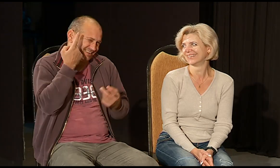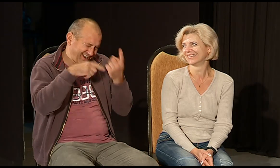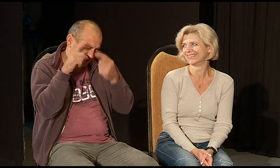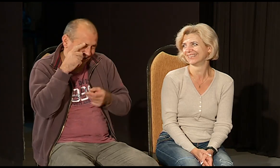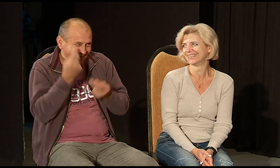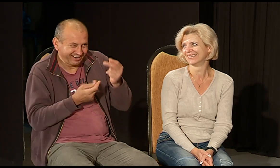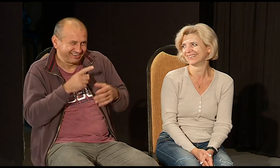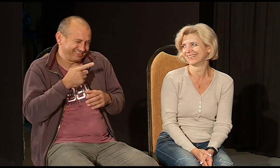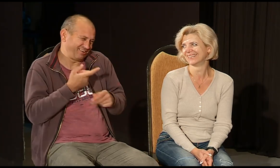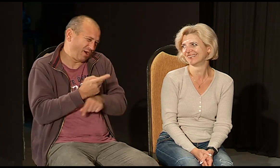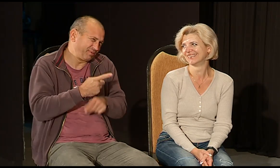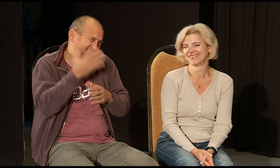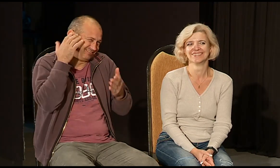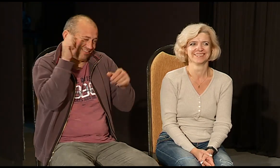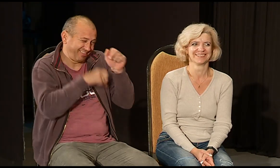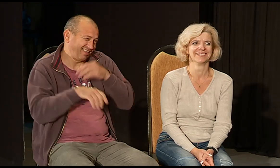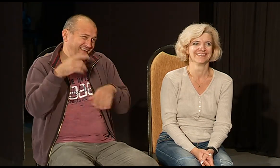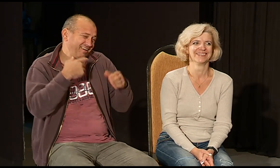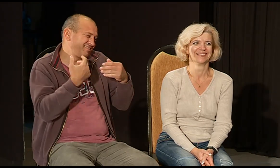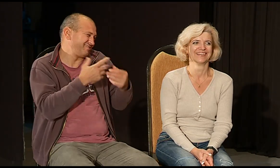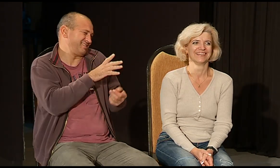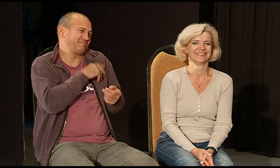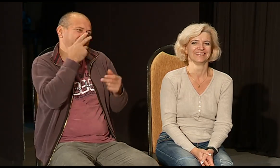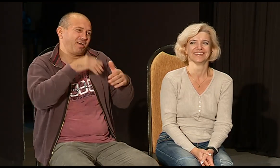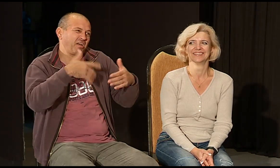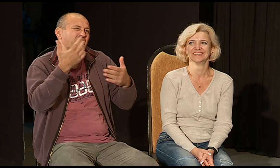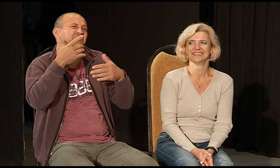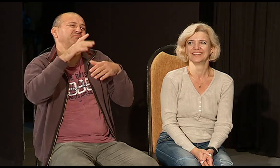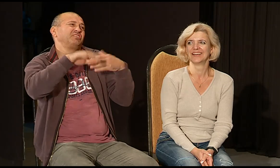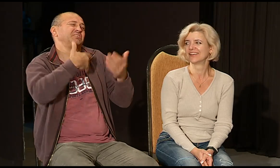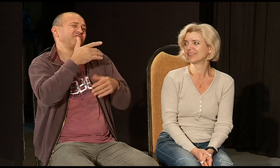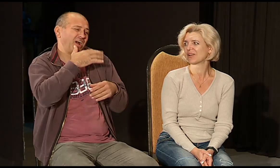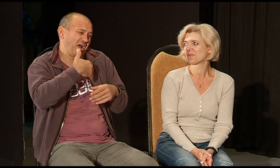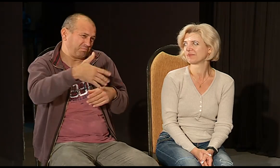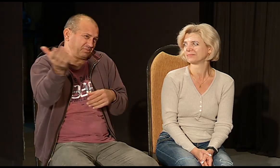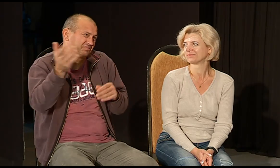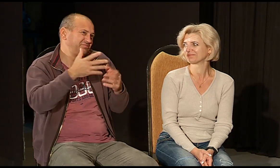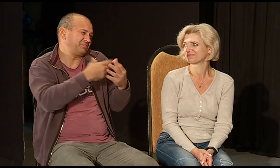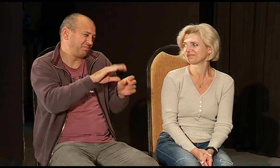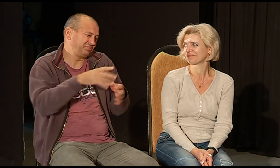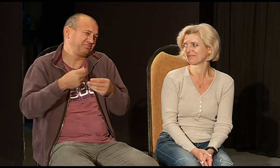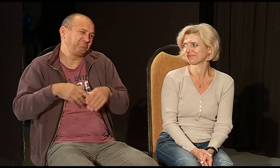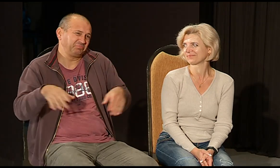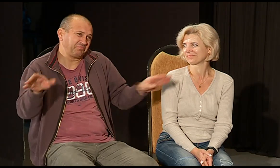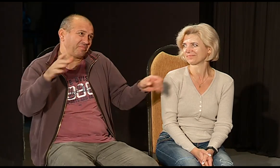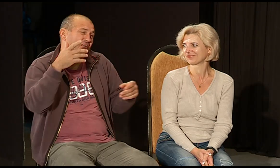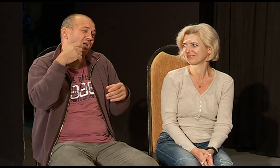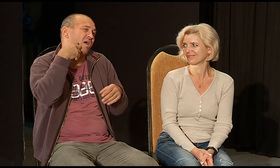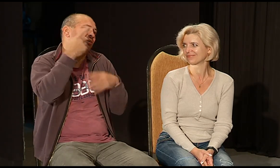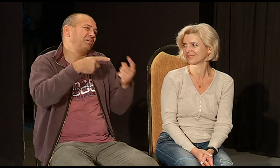ne distram, ne-am deprins așa, ea pe mine m-a luat o leacă prin surprindere, eu pe